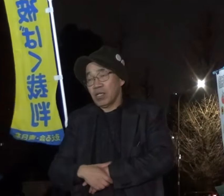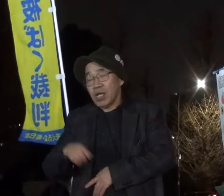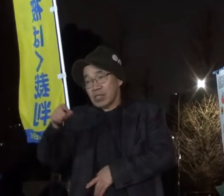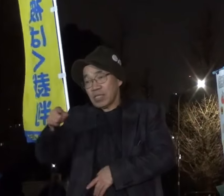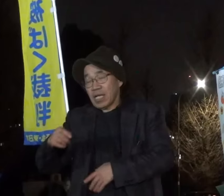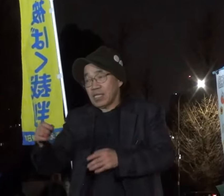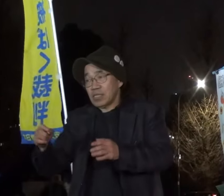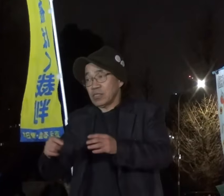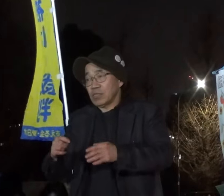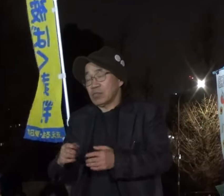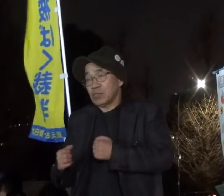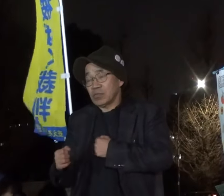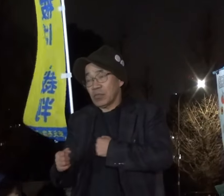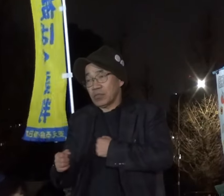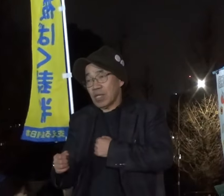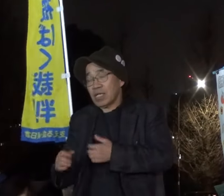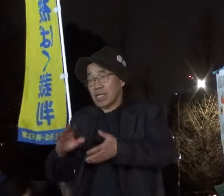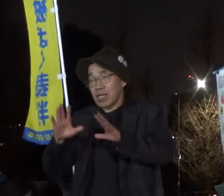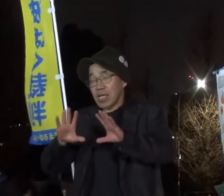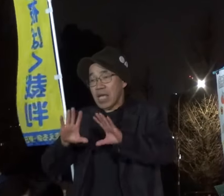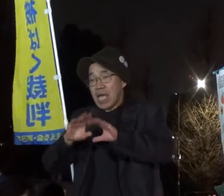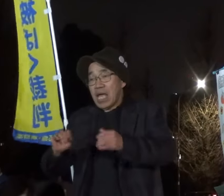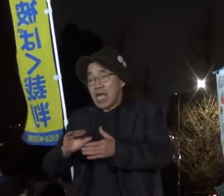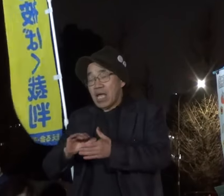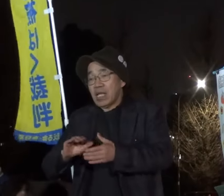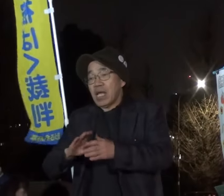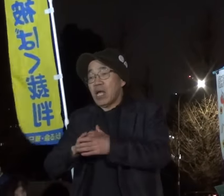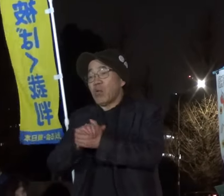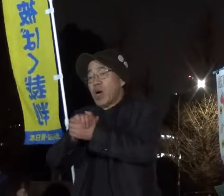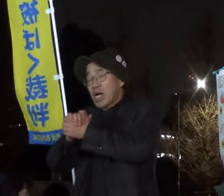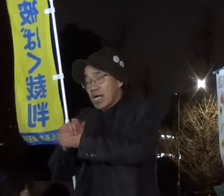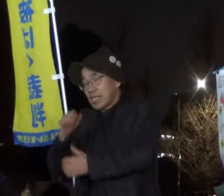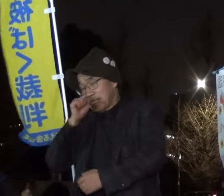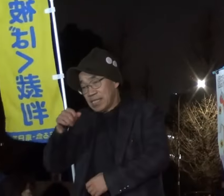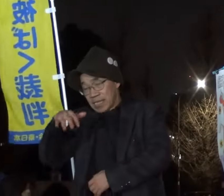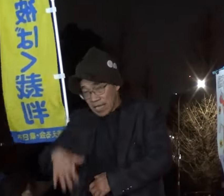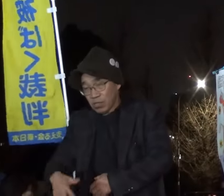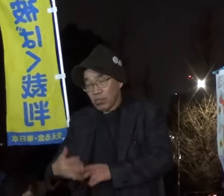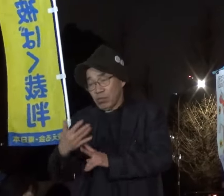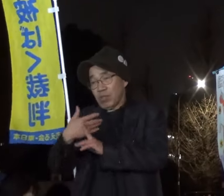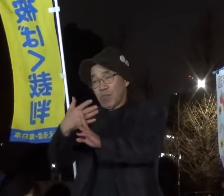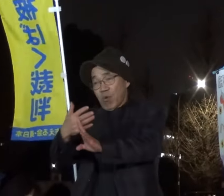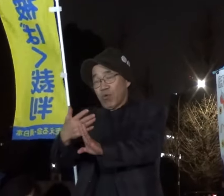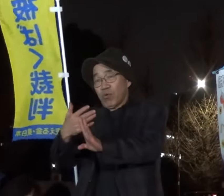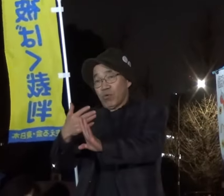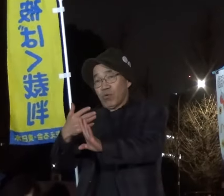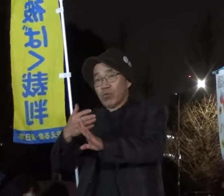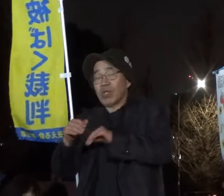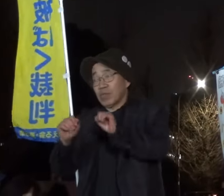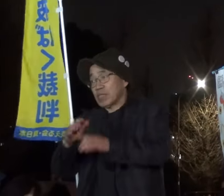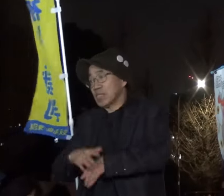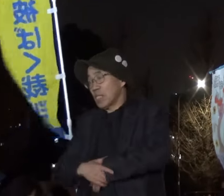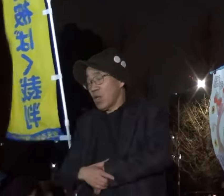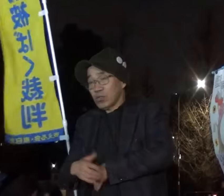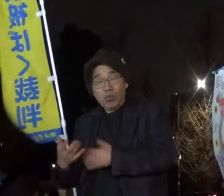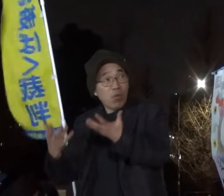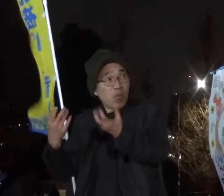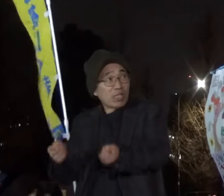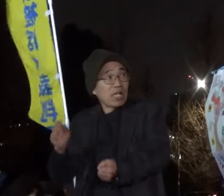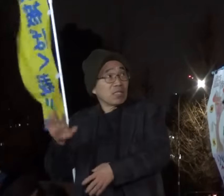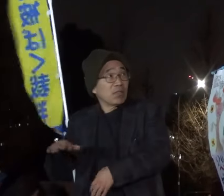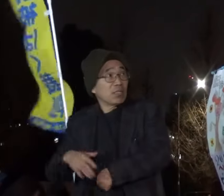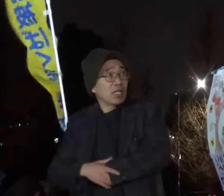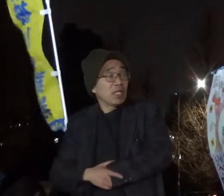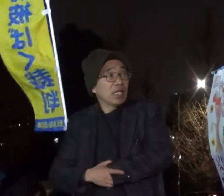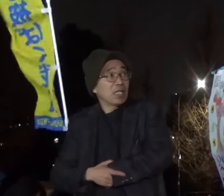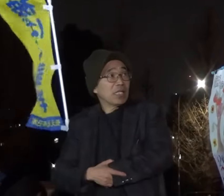ういう、平和がいいねという趣旨のデモを行います。でそれが終わった後で参